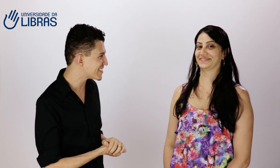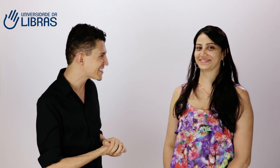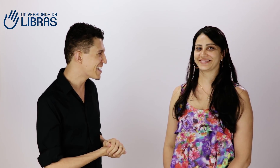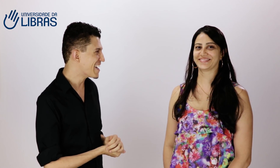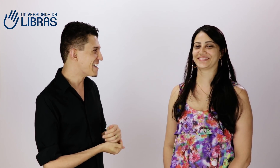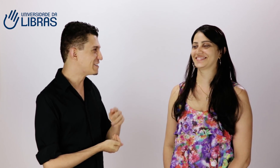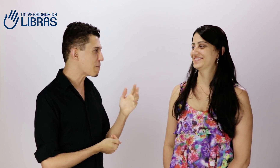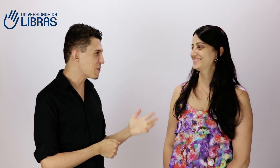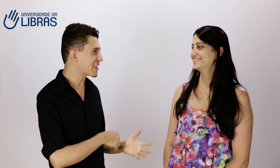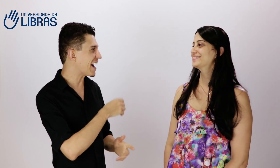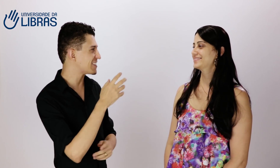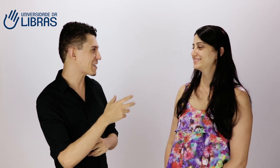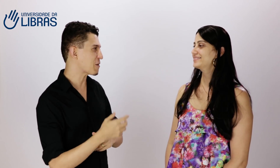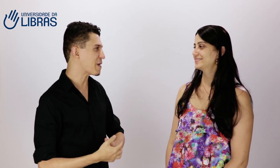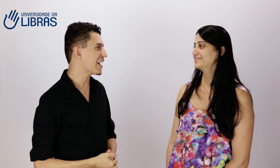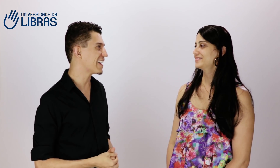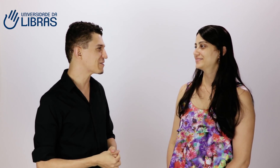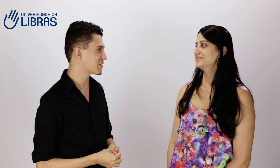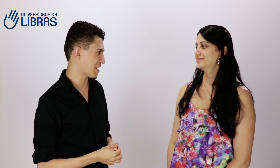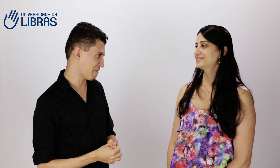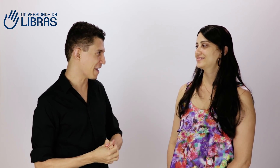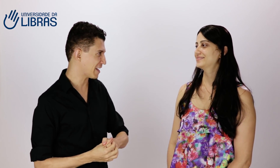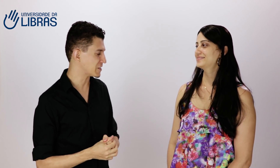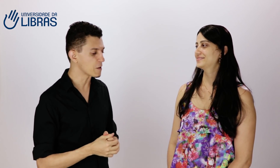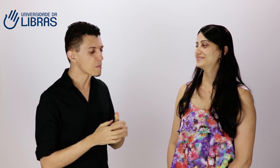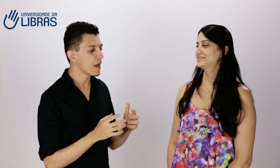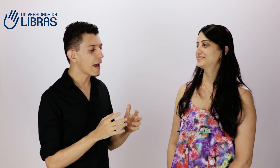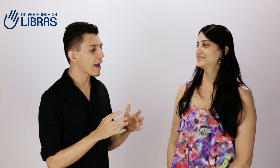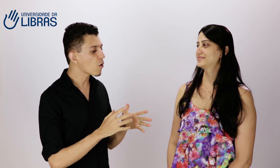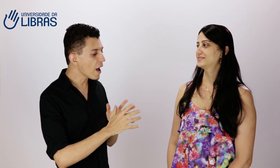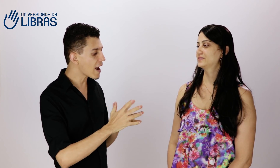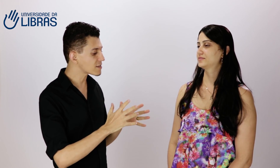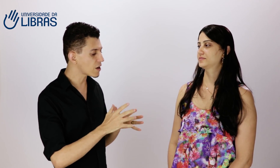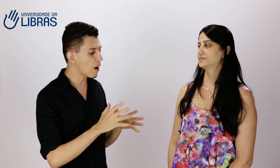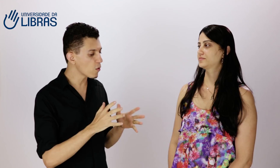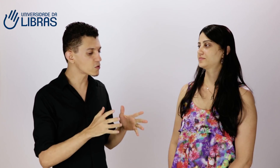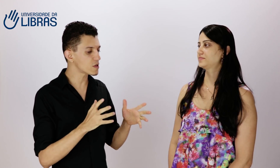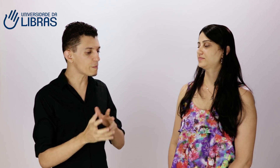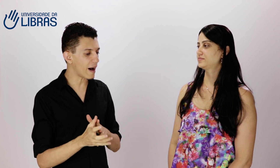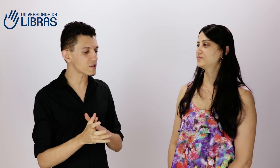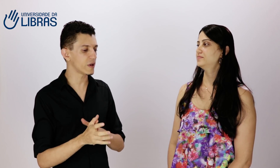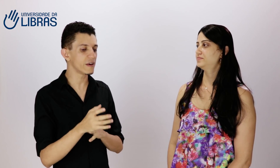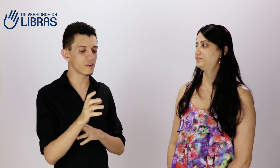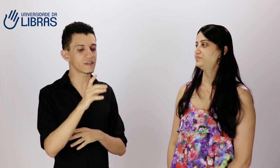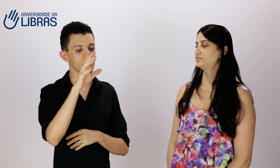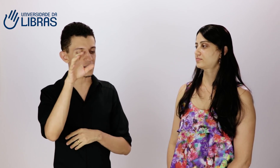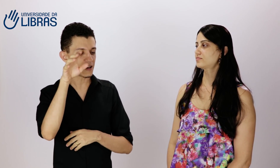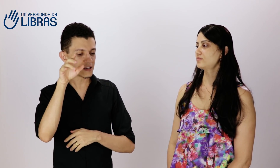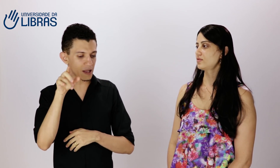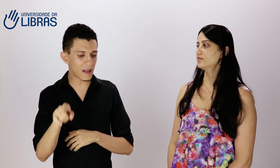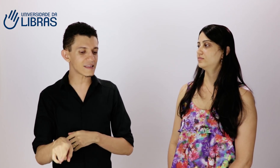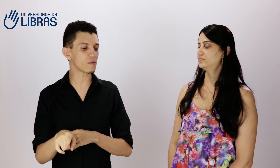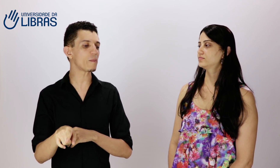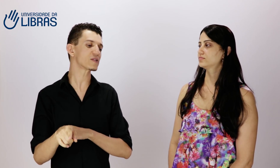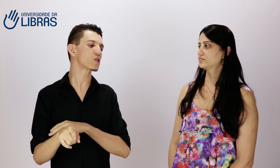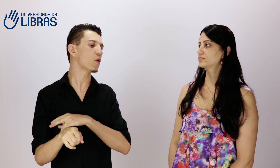diferentes de apontar, de retomar aí os seus referentes. Com relação ao uso do espaço em que você já estabeleceu uma